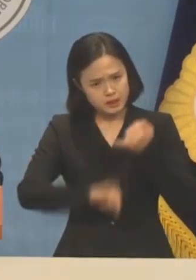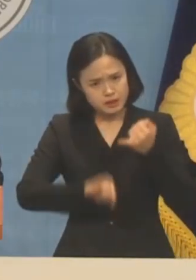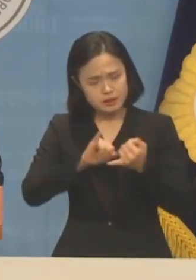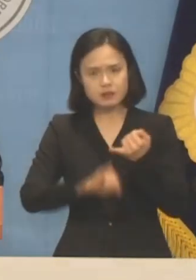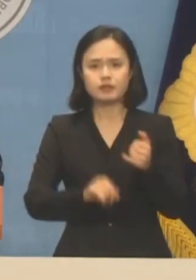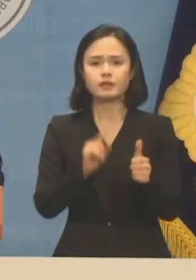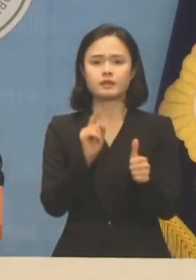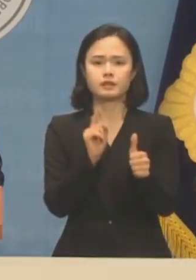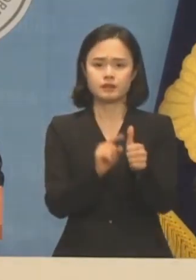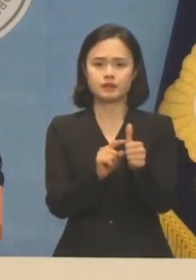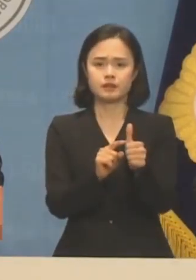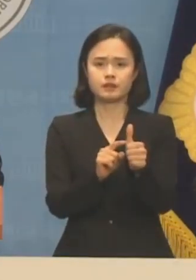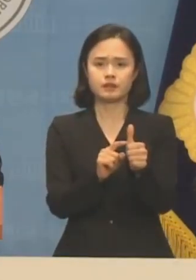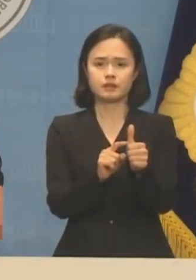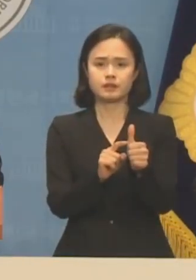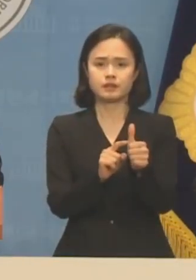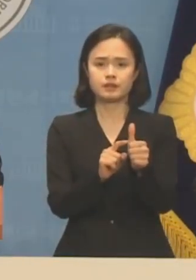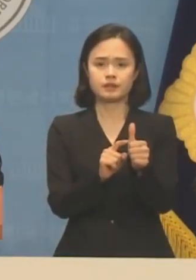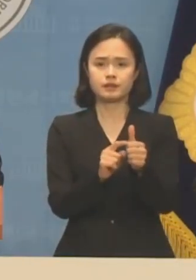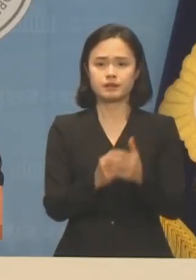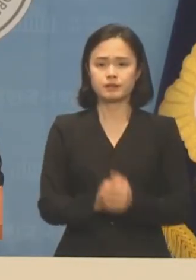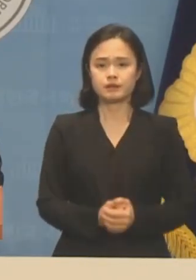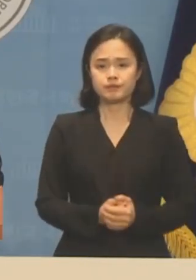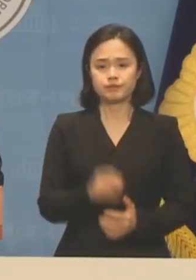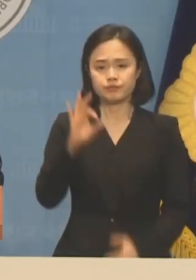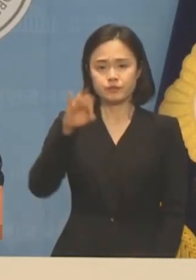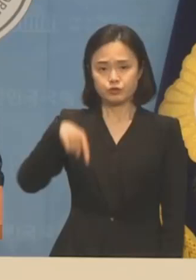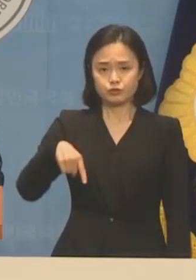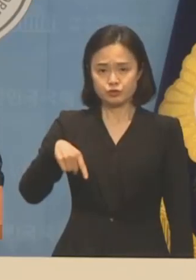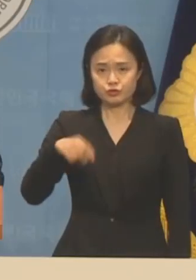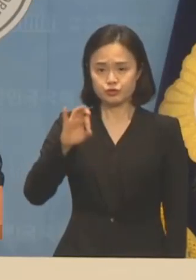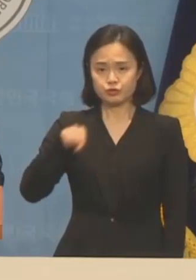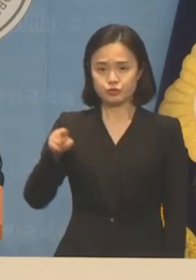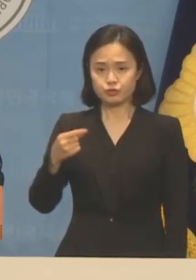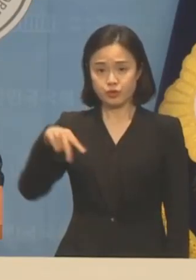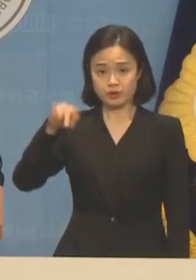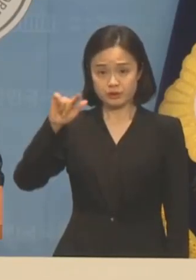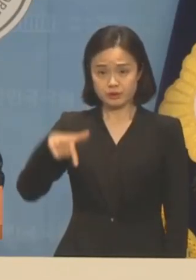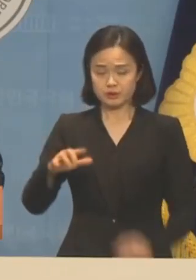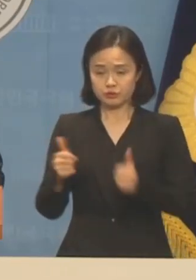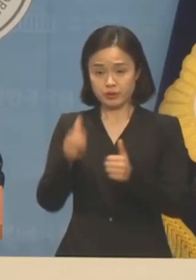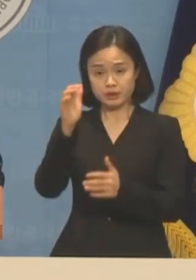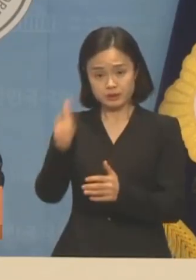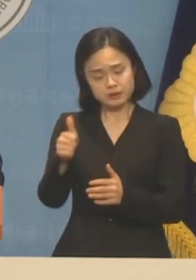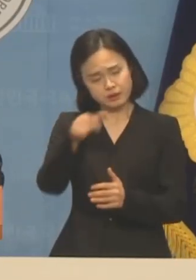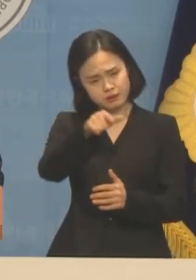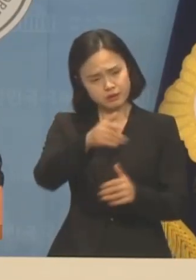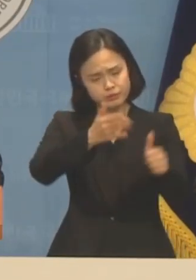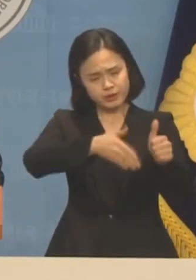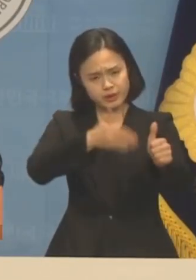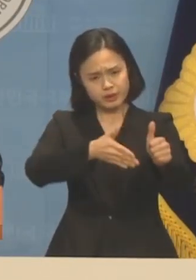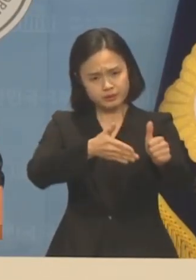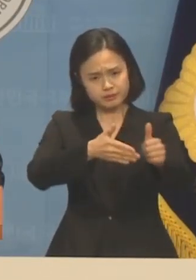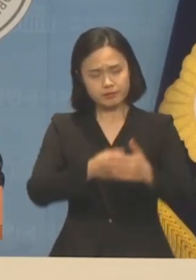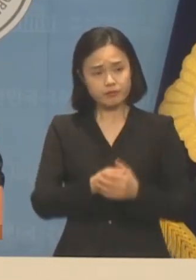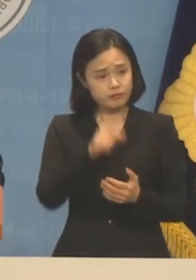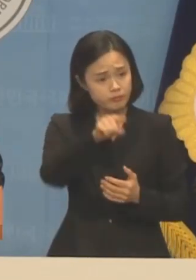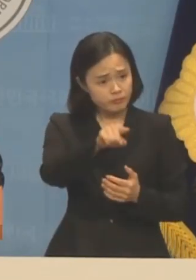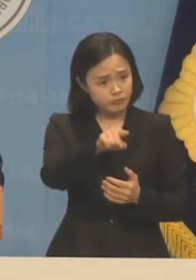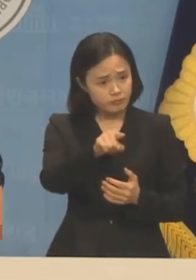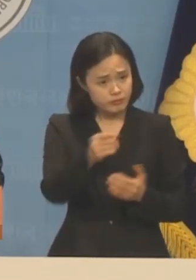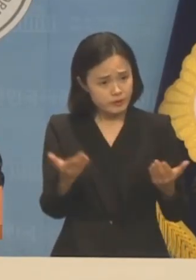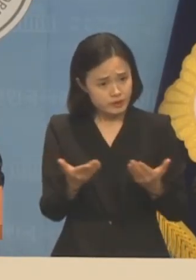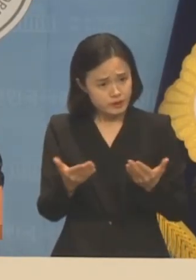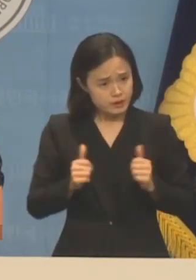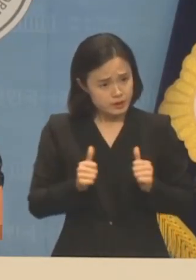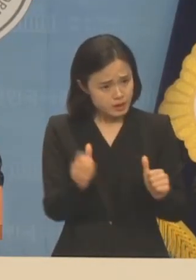대해서도 역시 묵묵부답 헌재재판관 임명에 대한 본인의 의무를 다하지 않고